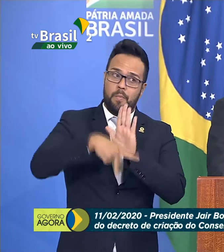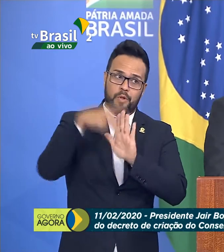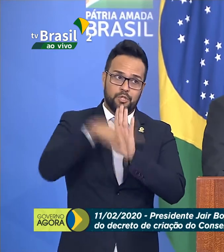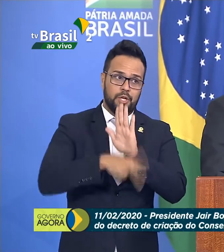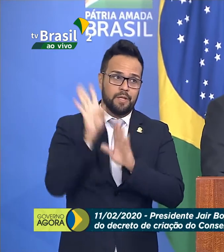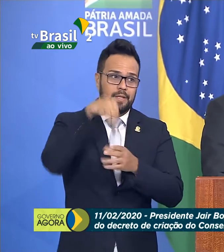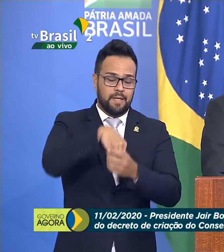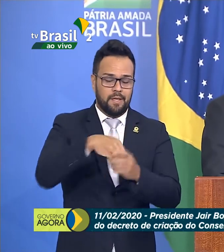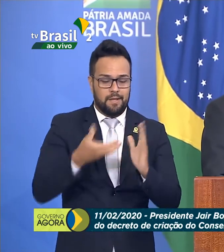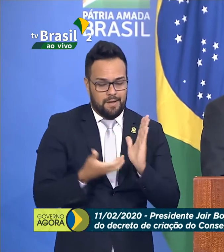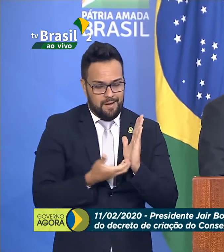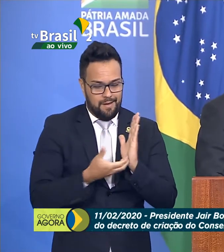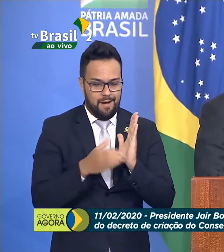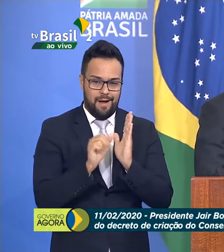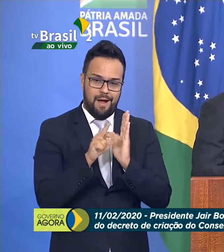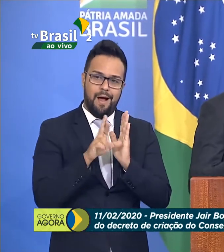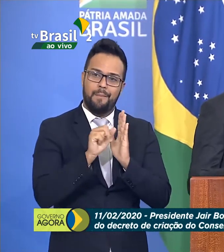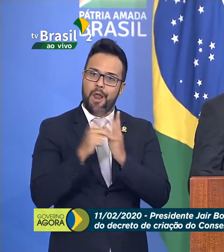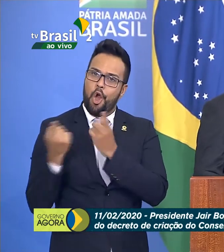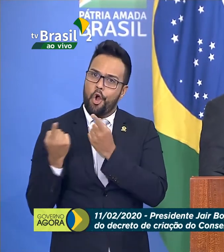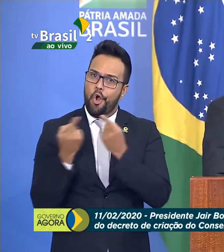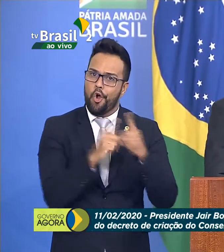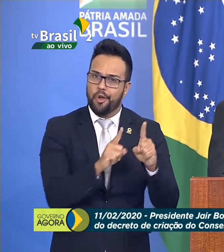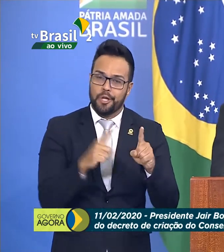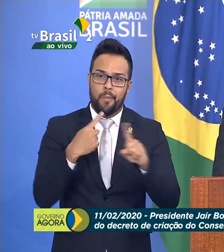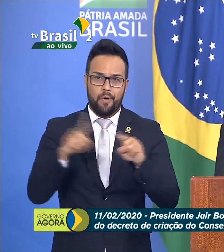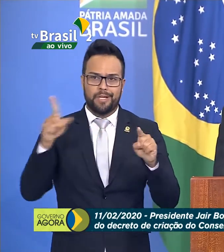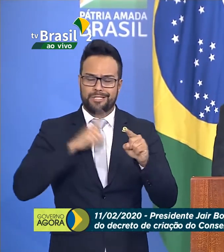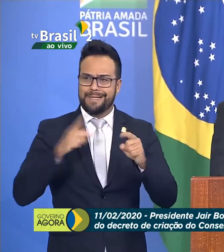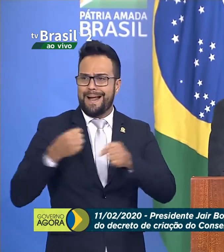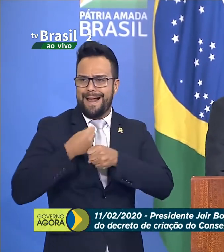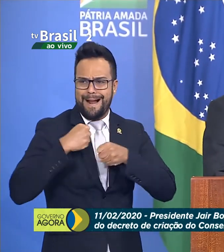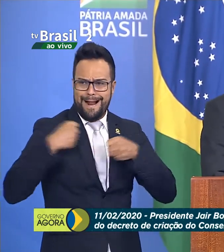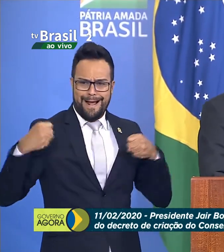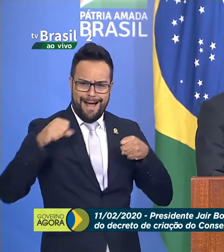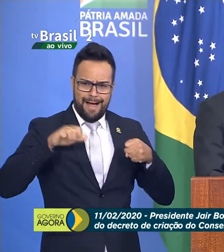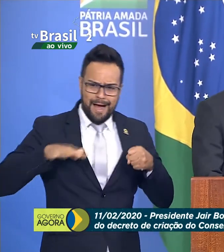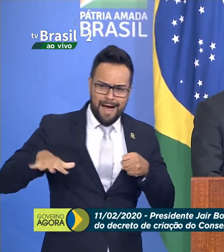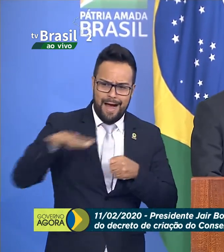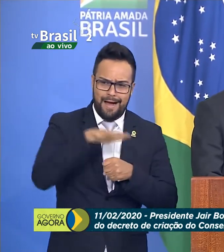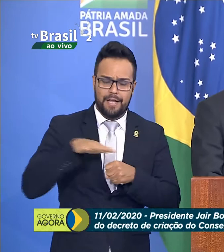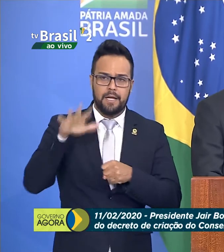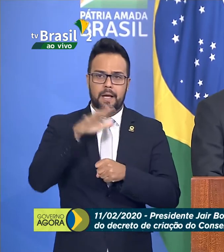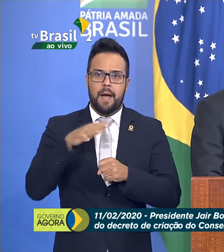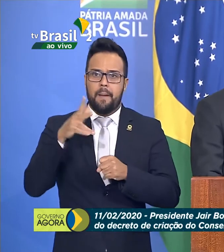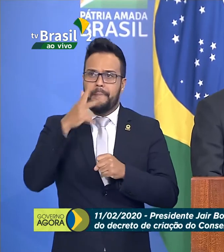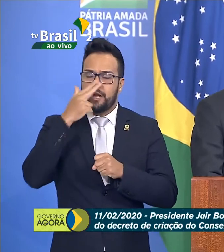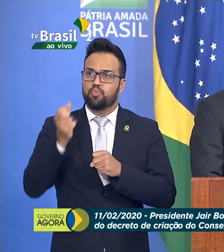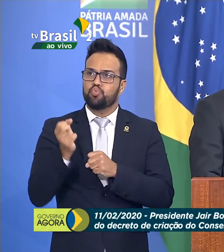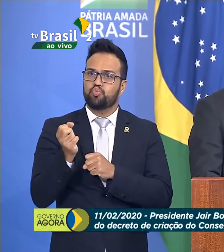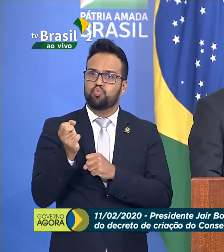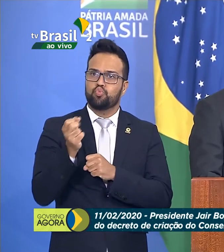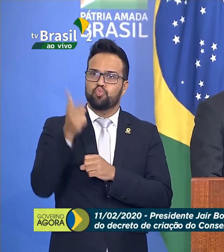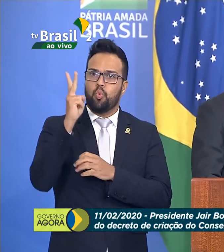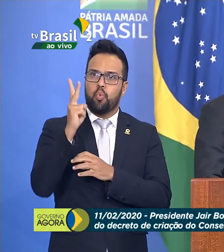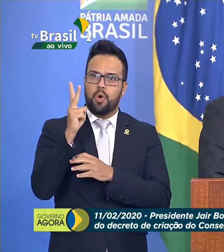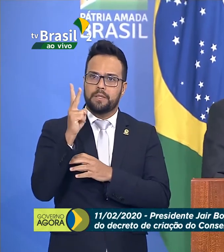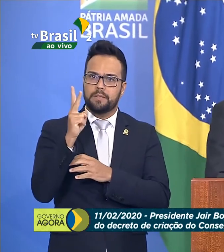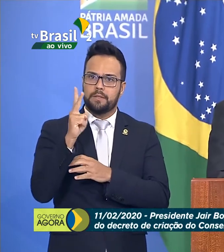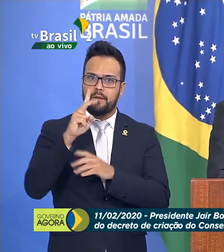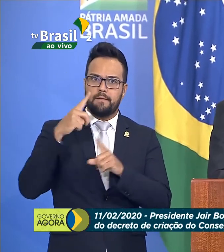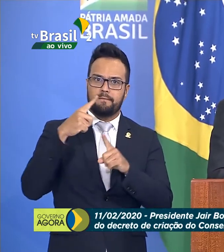legislativo contra a imensidão da área, o equivalente a duas vezes o tamanho do estado do Rio de